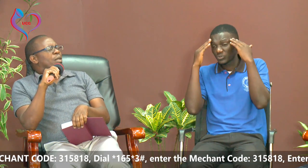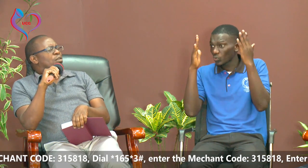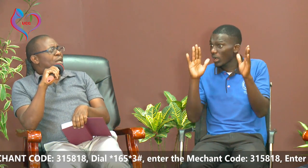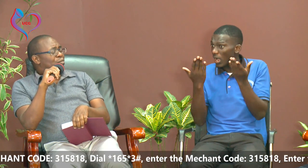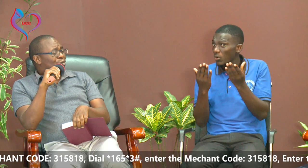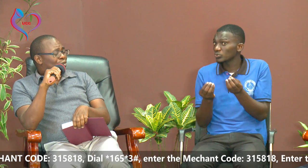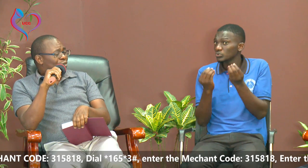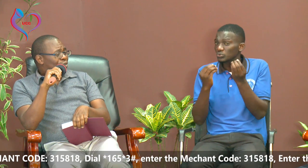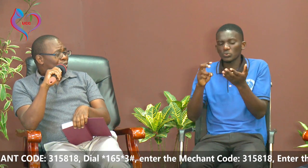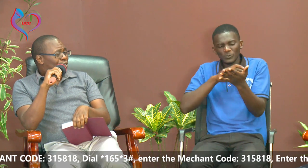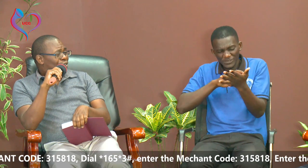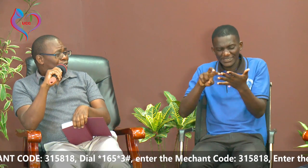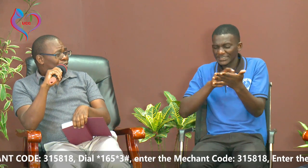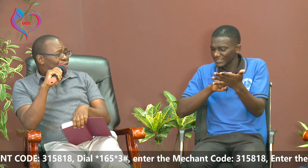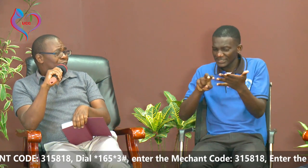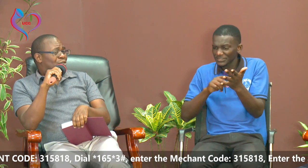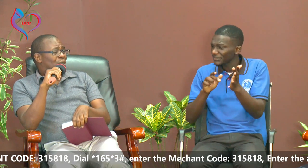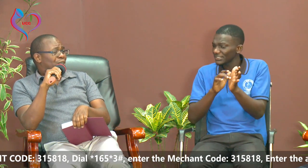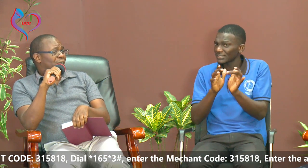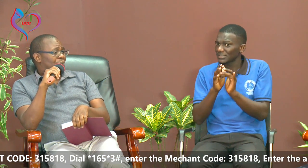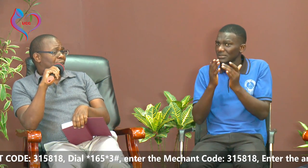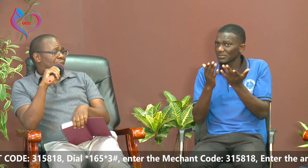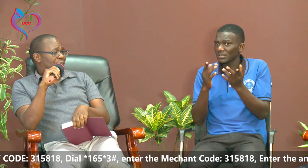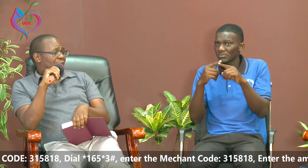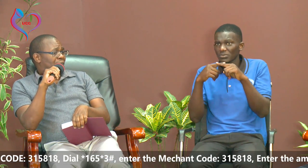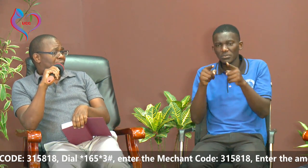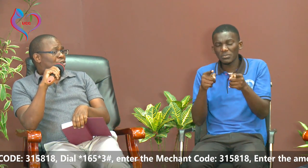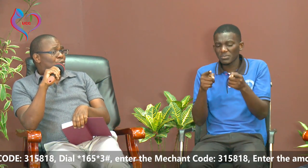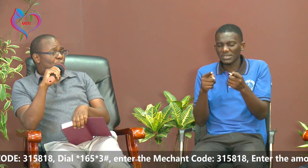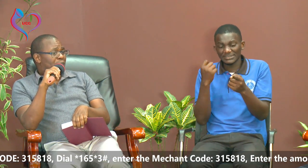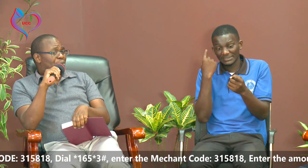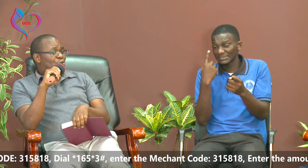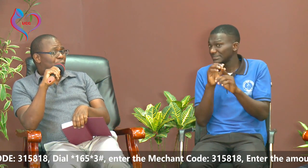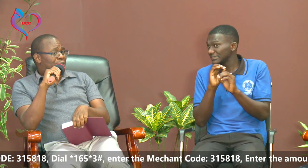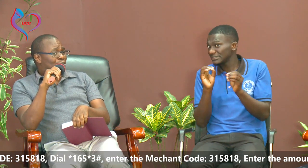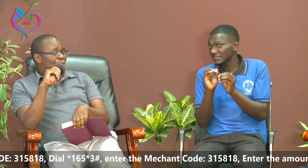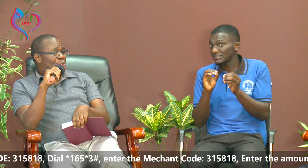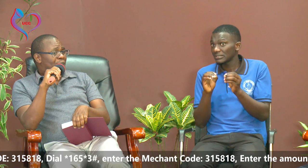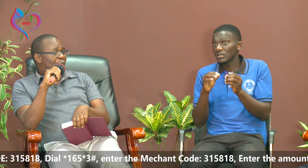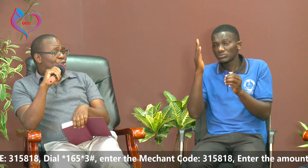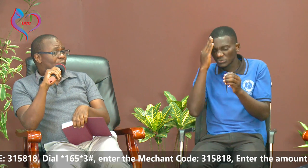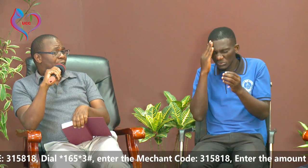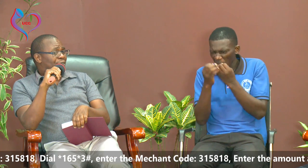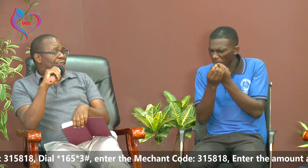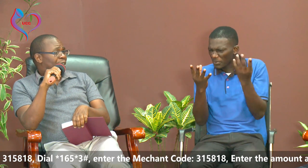manyo Bible, denga sobola kujja jam meaning. Ganso lu kumanya ebintu bingi nyo mu Bible, how do I deliver